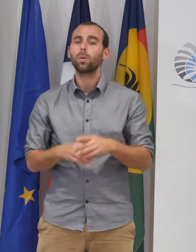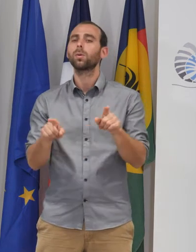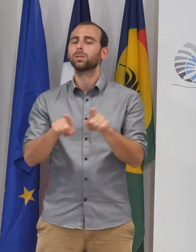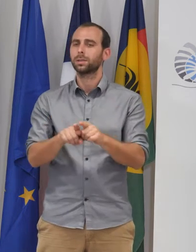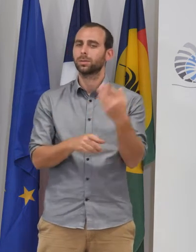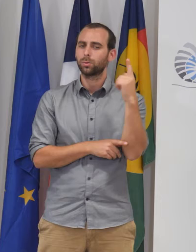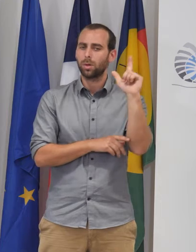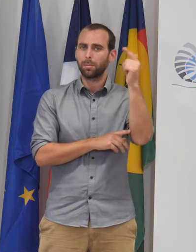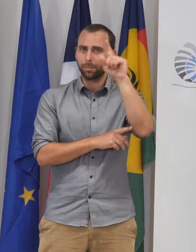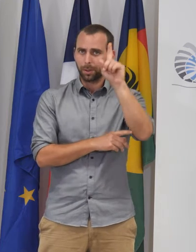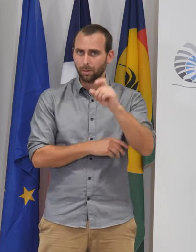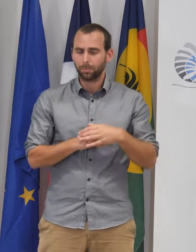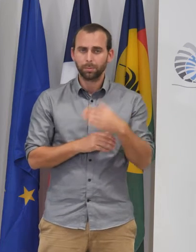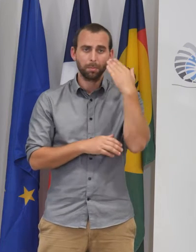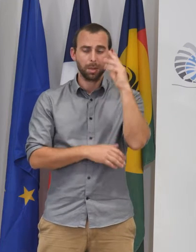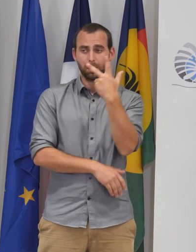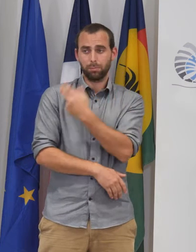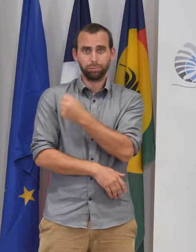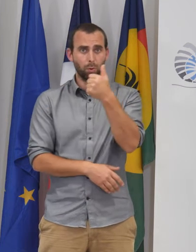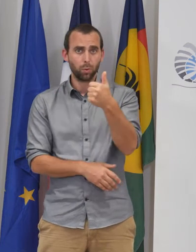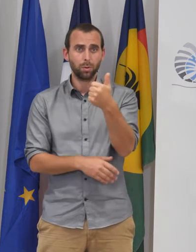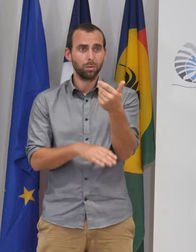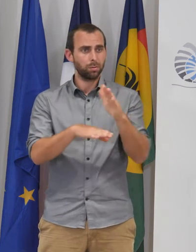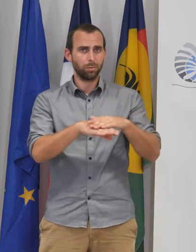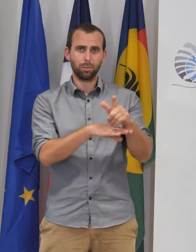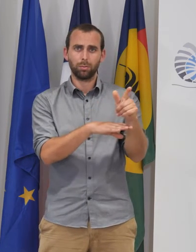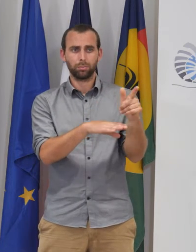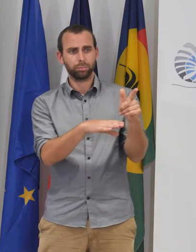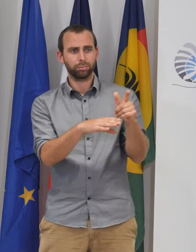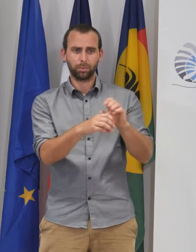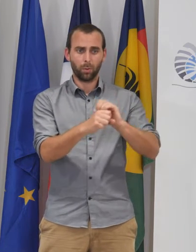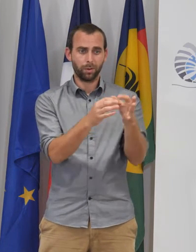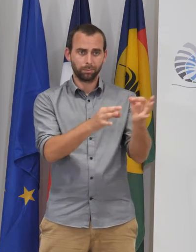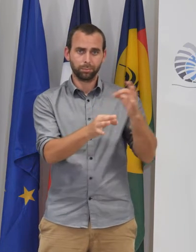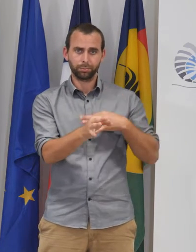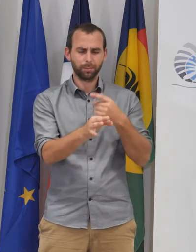dose, s'il y a des positifs avec une seule dose, est-ce qu'ils sont considérés comme vaccinés ou non vaccinés?